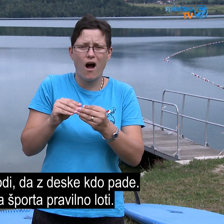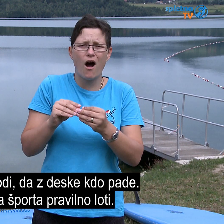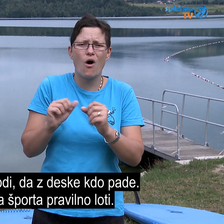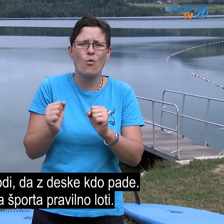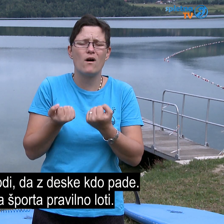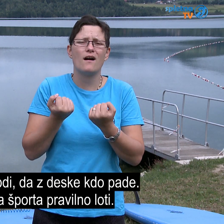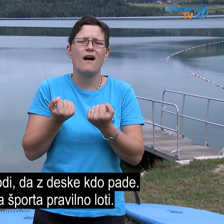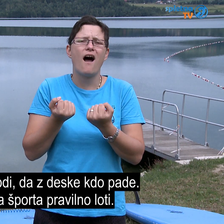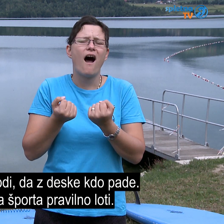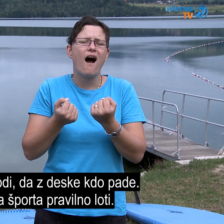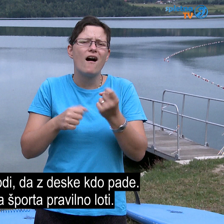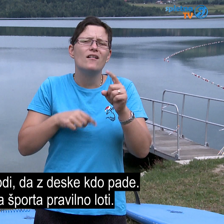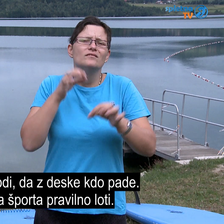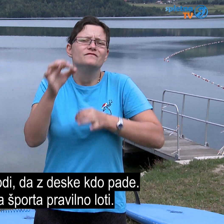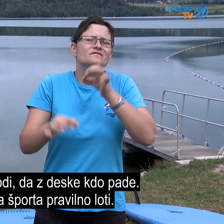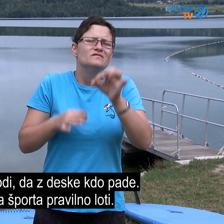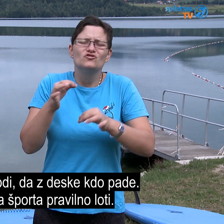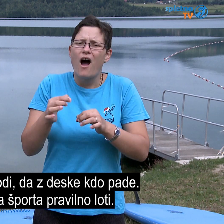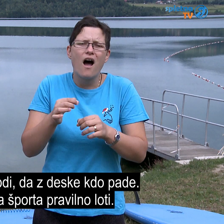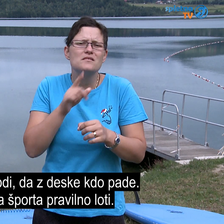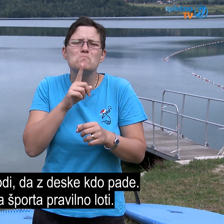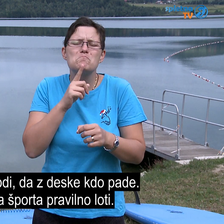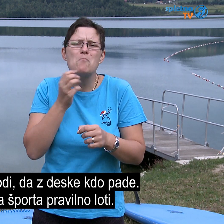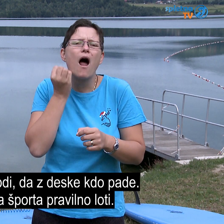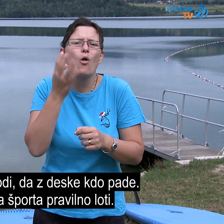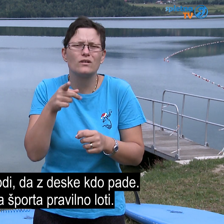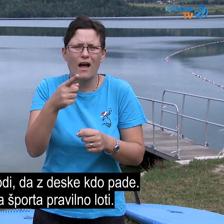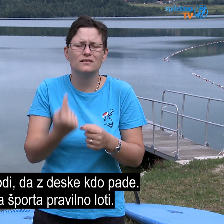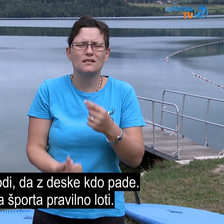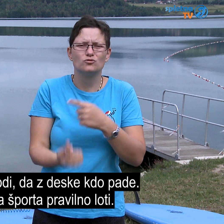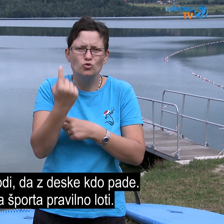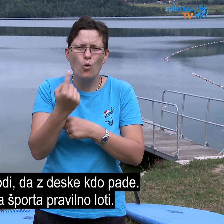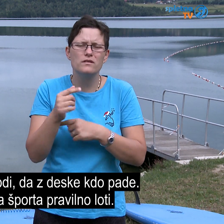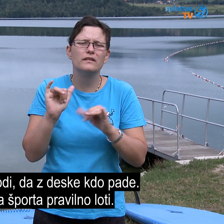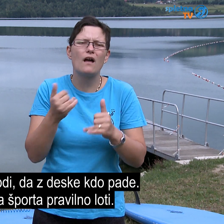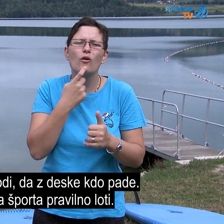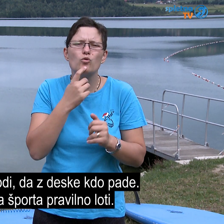kdaj se zgodi, da iz deske kdo pade, če se seveda športa pravilno loti.